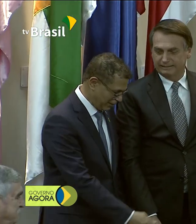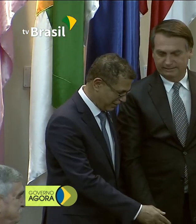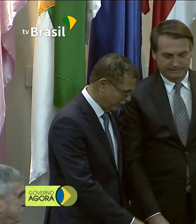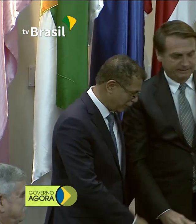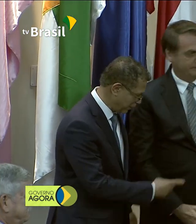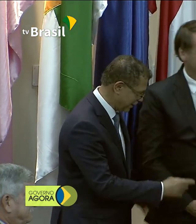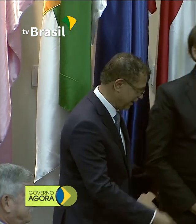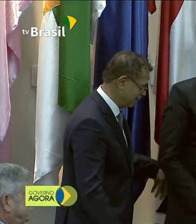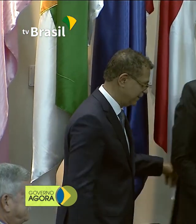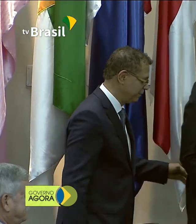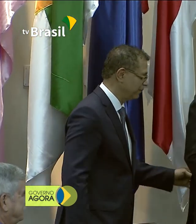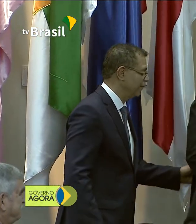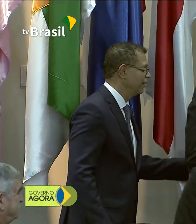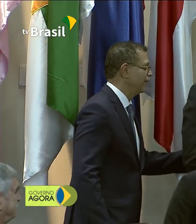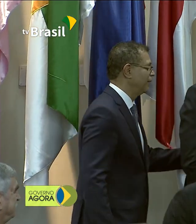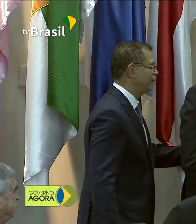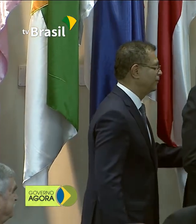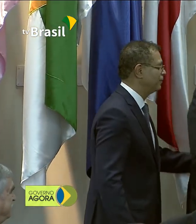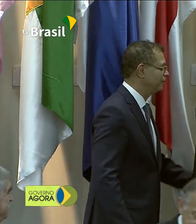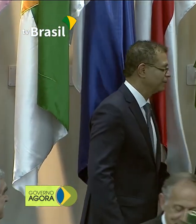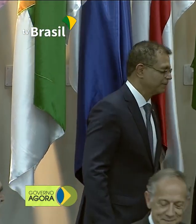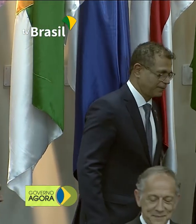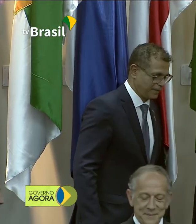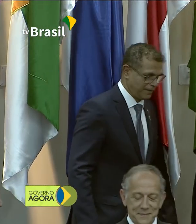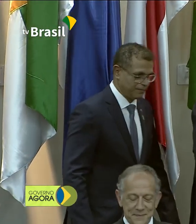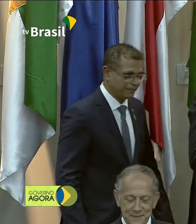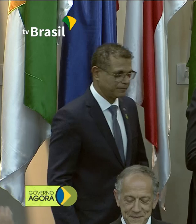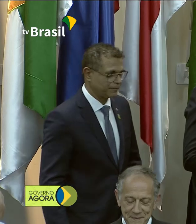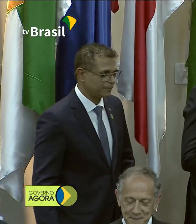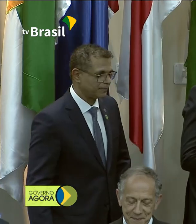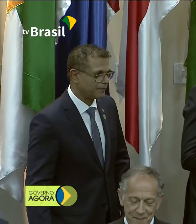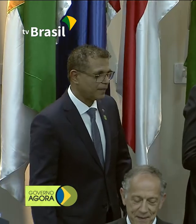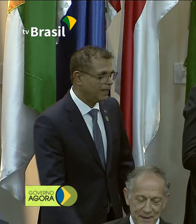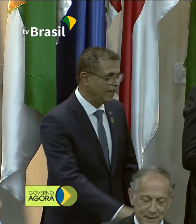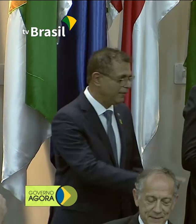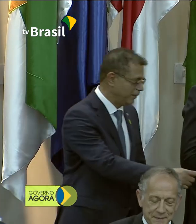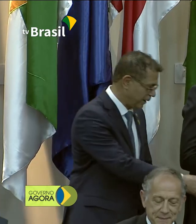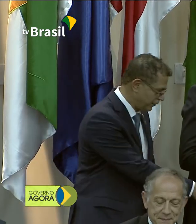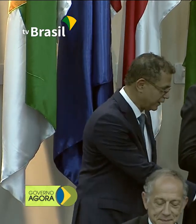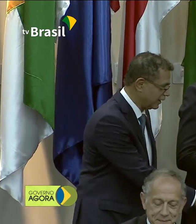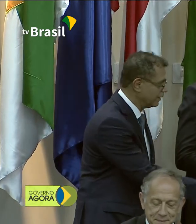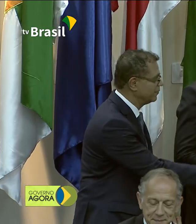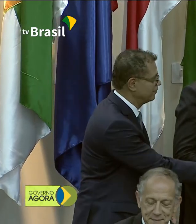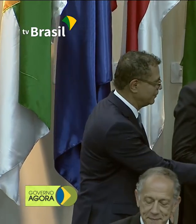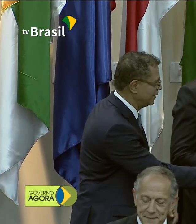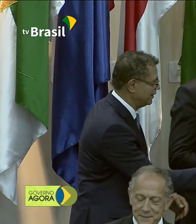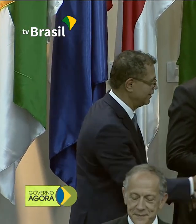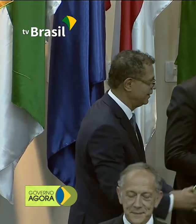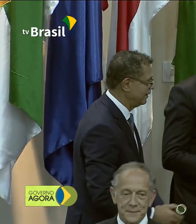continuando, na categoria Clube de Futebol recebe a homenagem Esporte Clube Rio Grande,